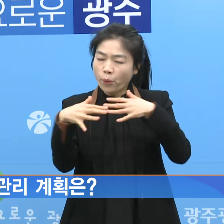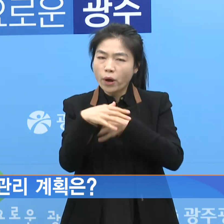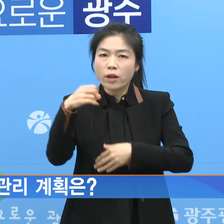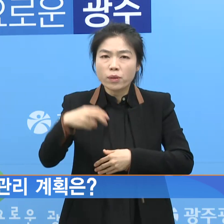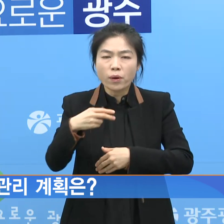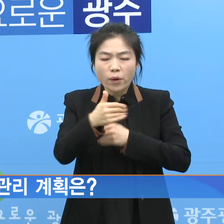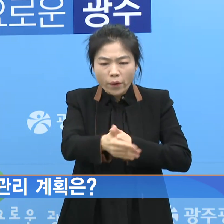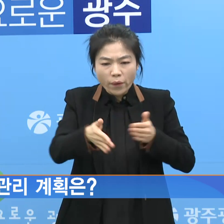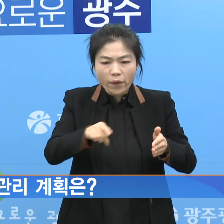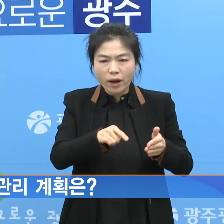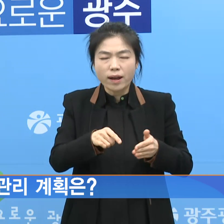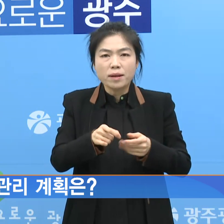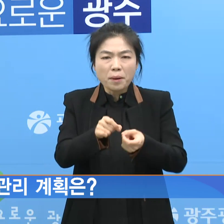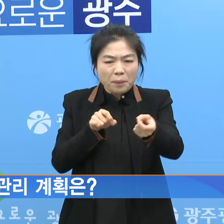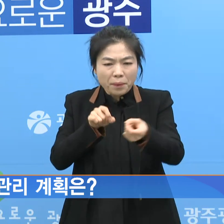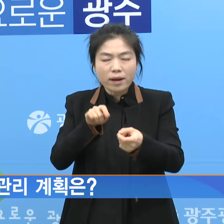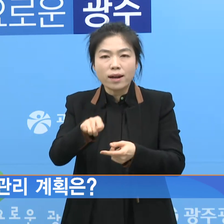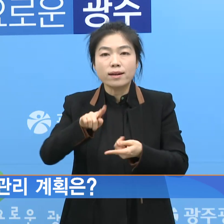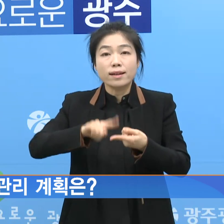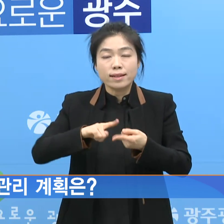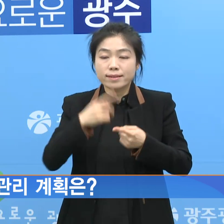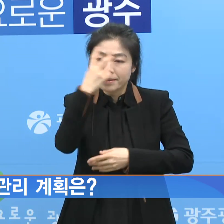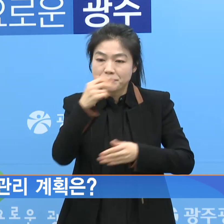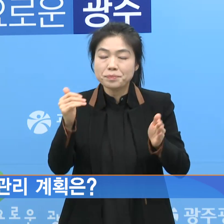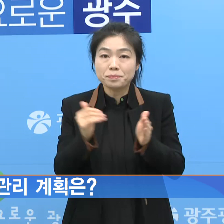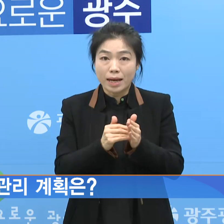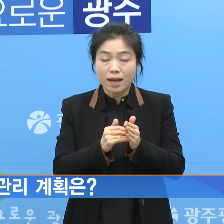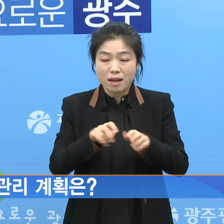이런 부분들을 점검을 했습니다. 그래서